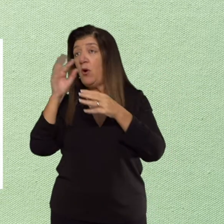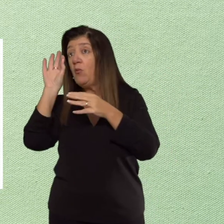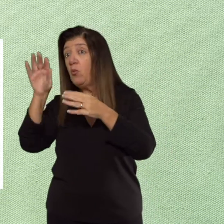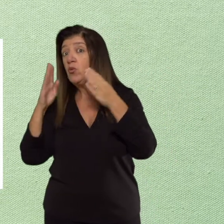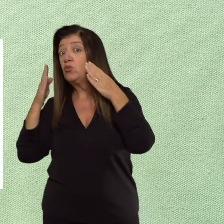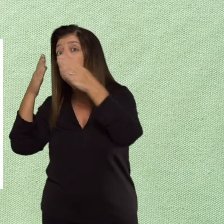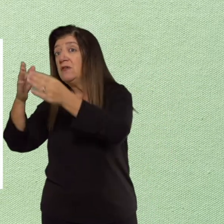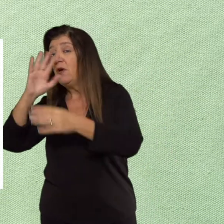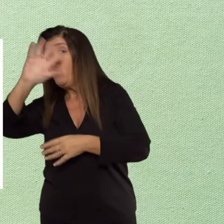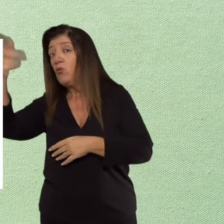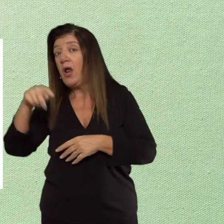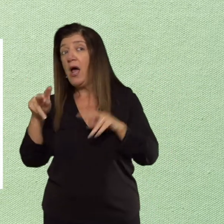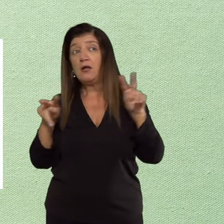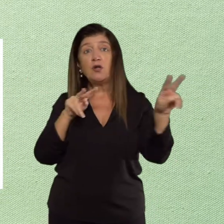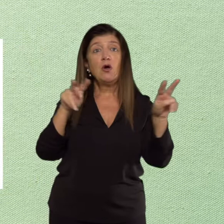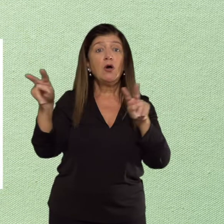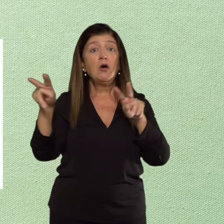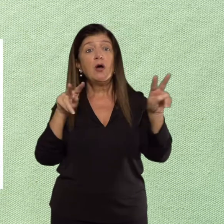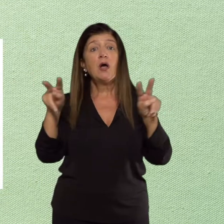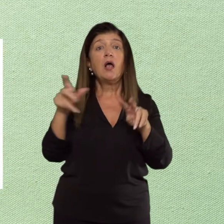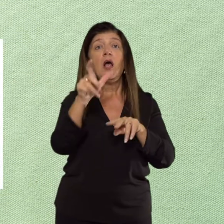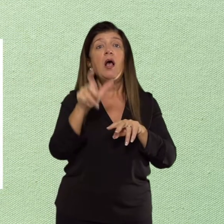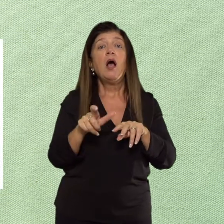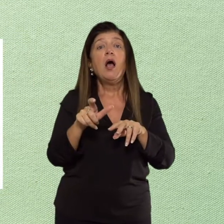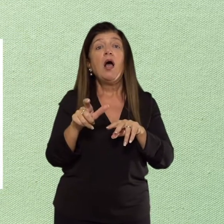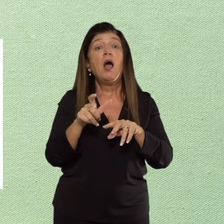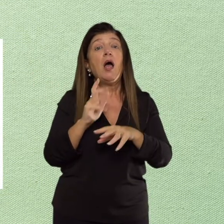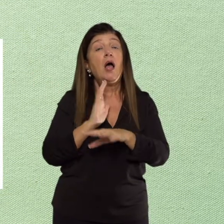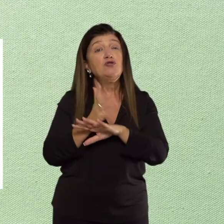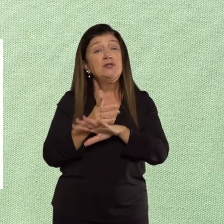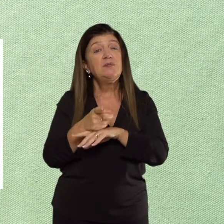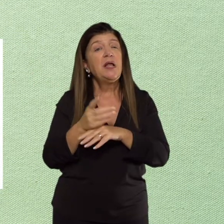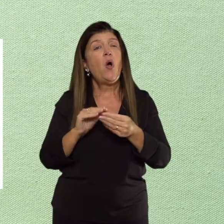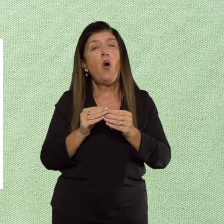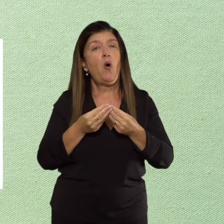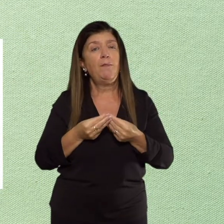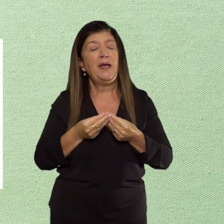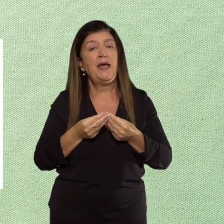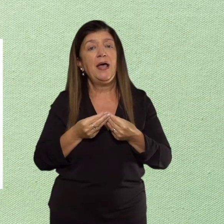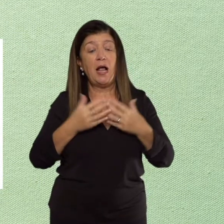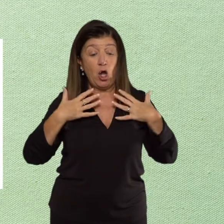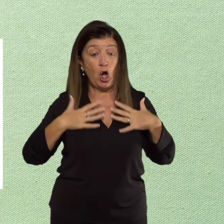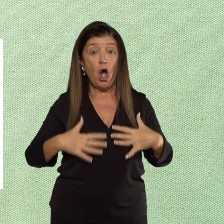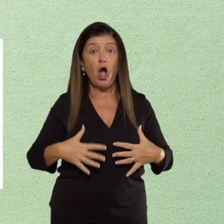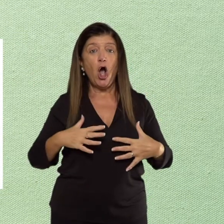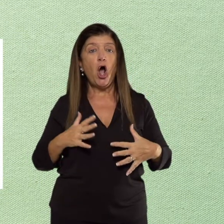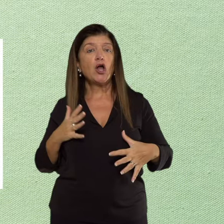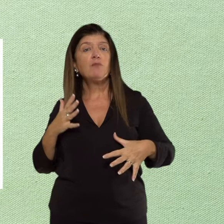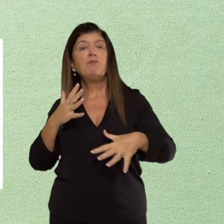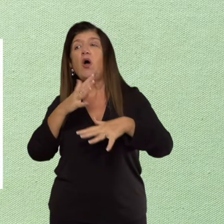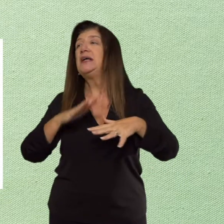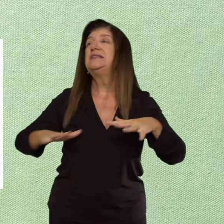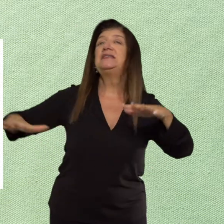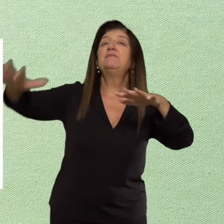uno spazio accessibile è uno spazio in cui ci si sta con il nostro corpo e basta, mentre invece per quanto riguarda una persona